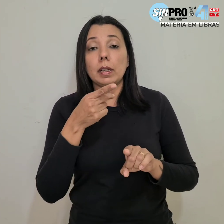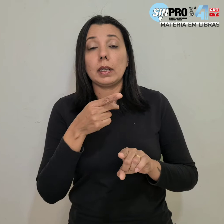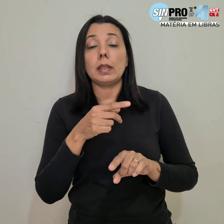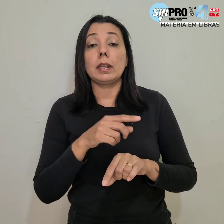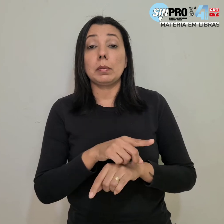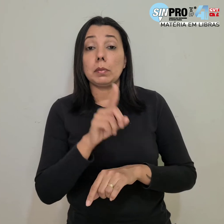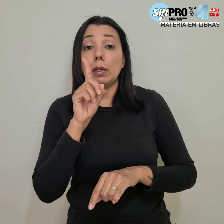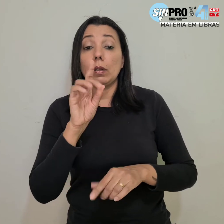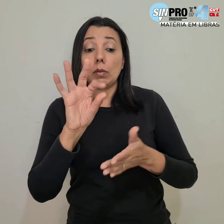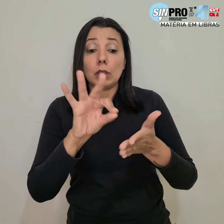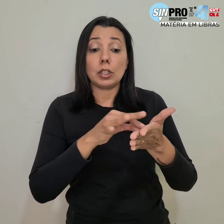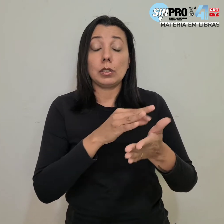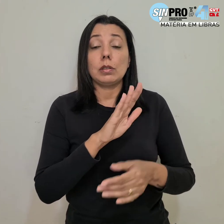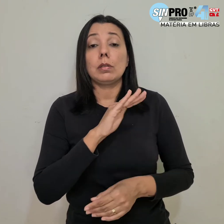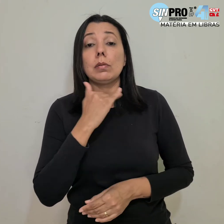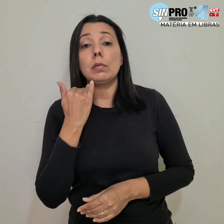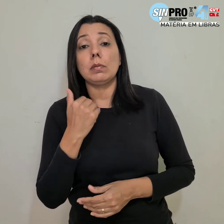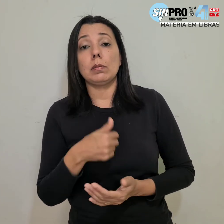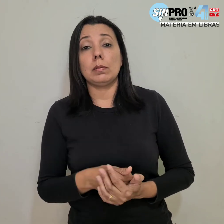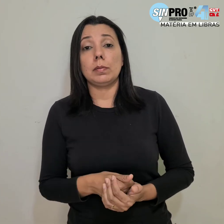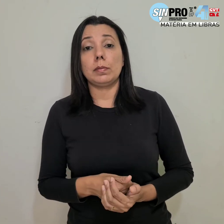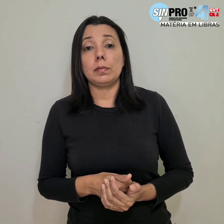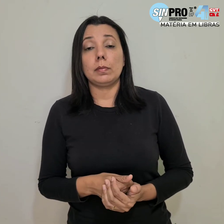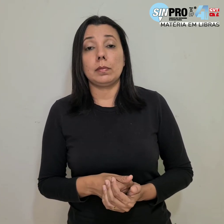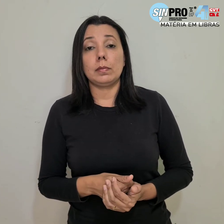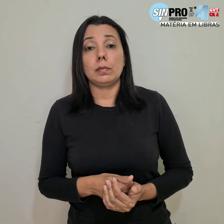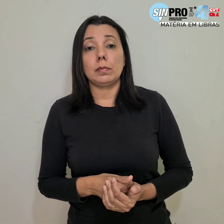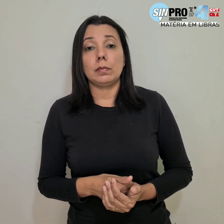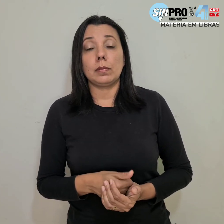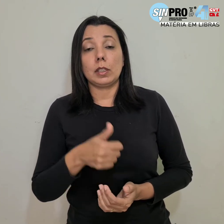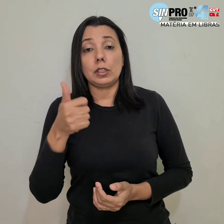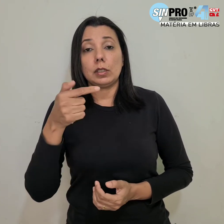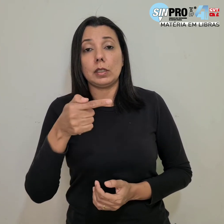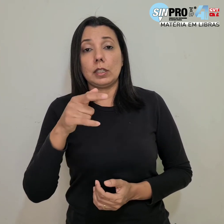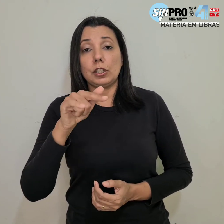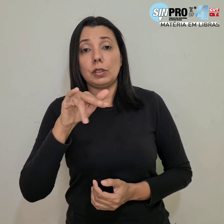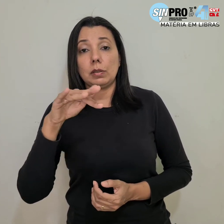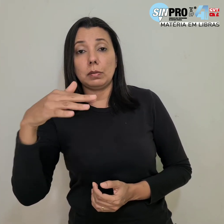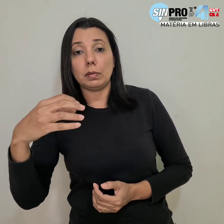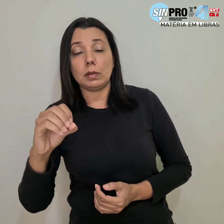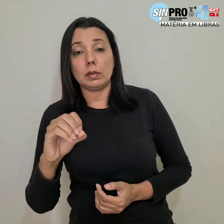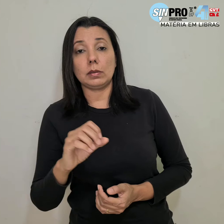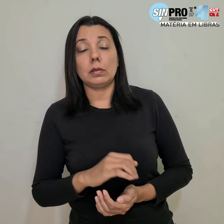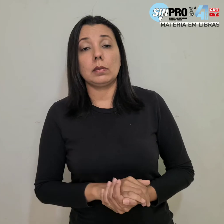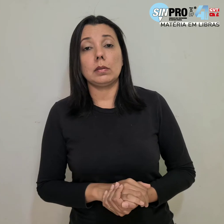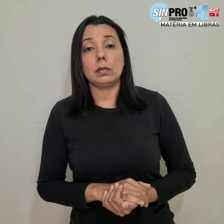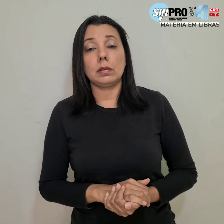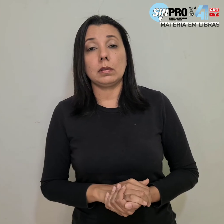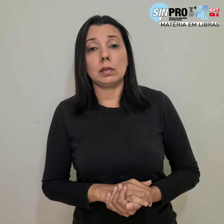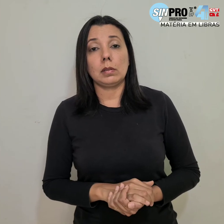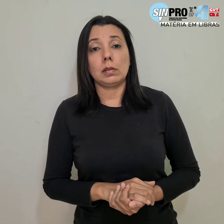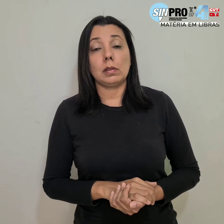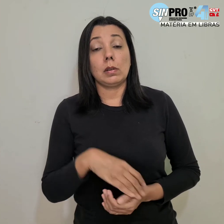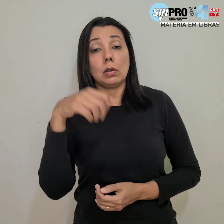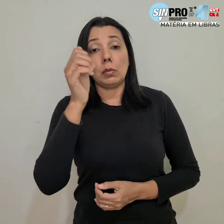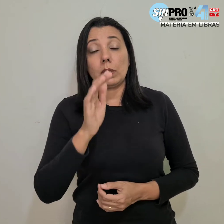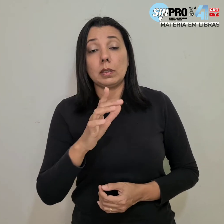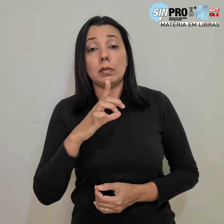desde o primeiro registro de óbito, em 17 de março, o Brasil tem